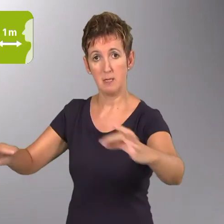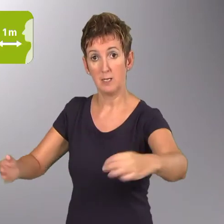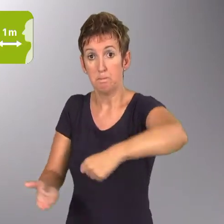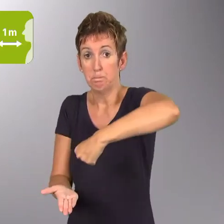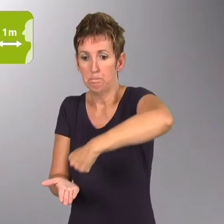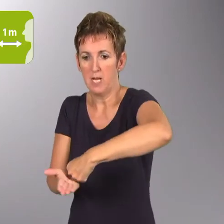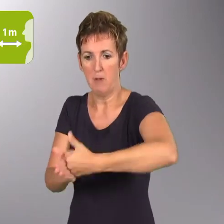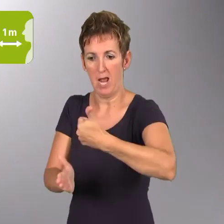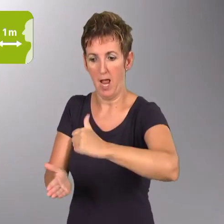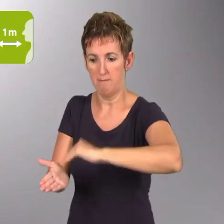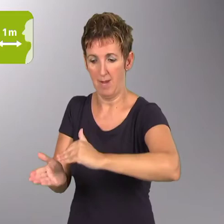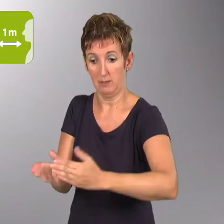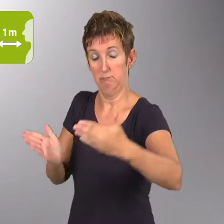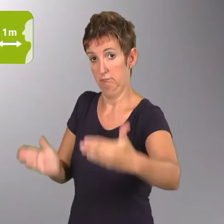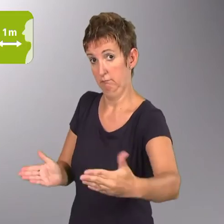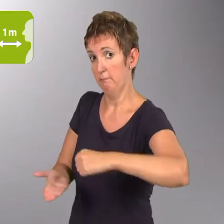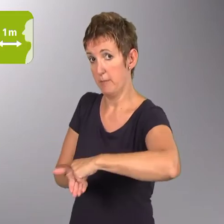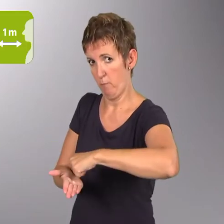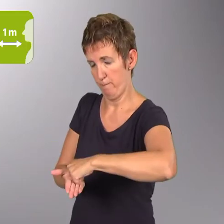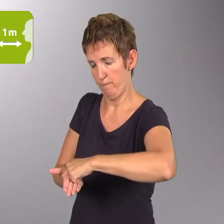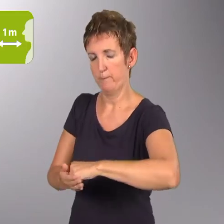d'au moins 1 mètre avec les autres personnes.